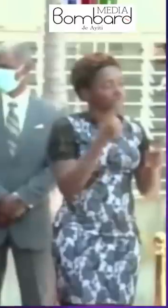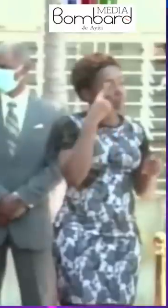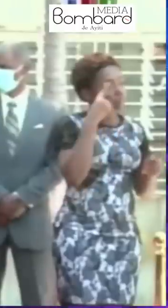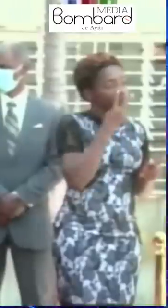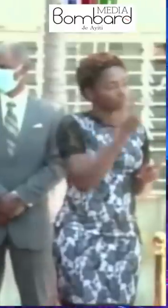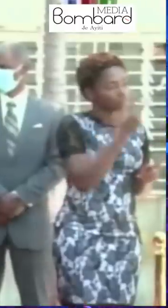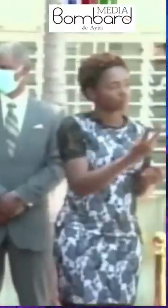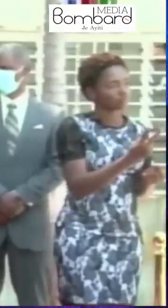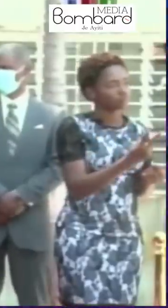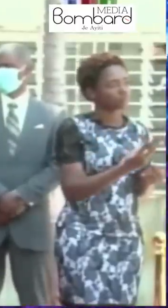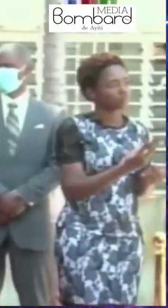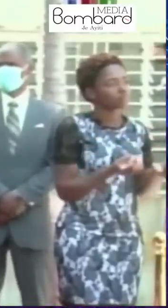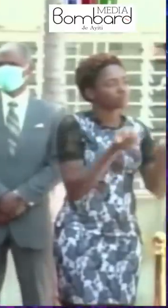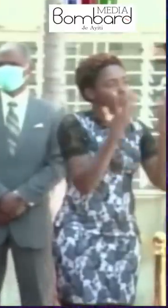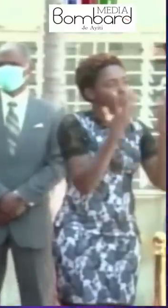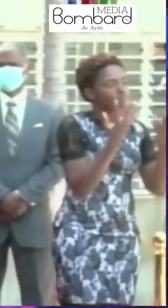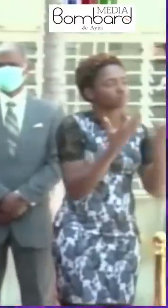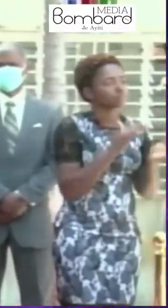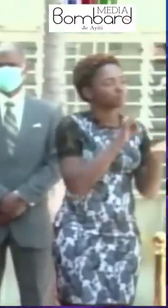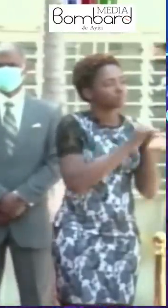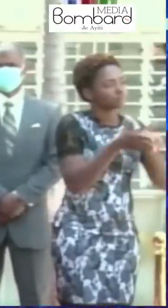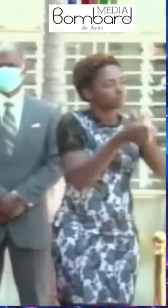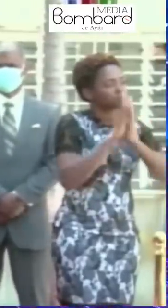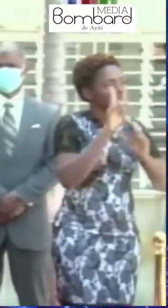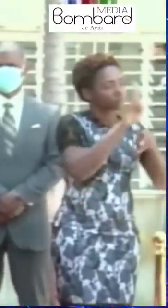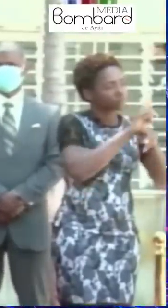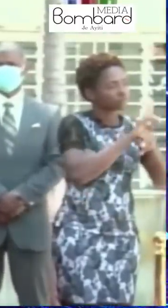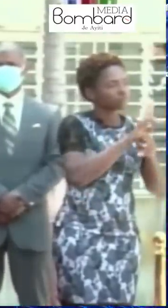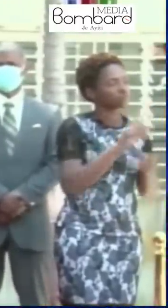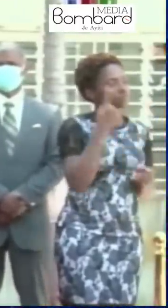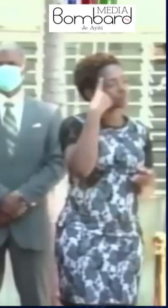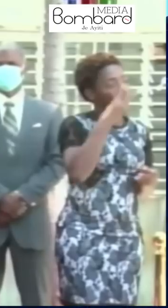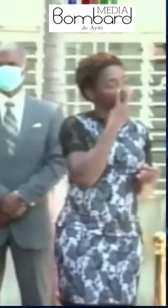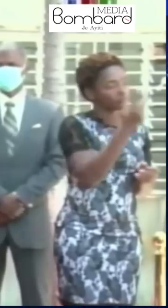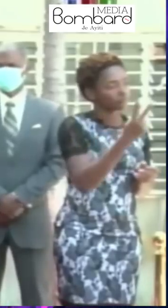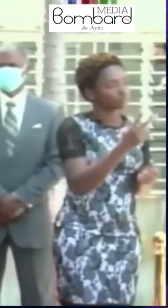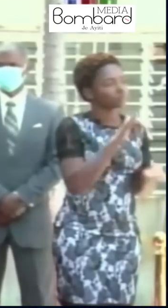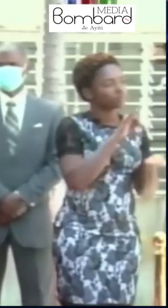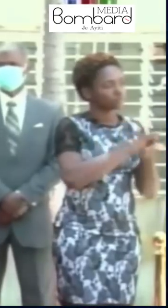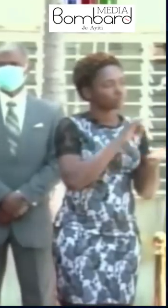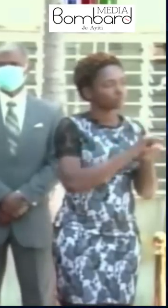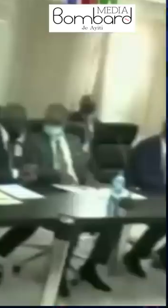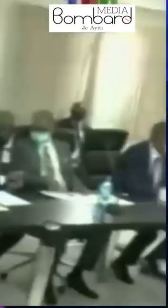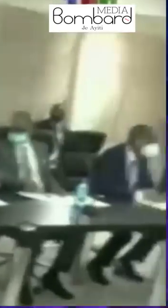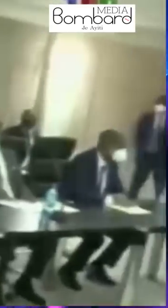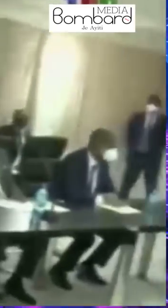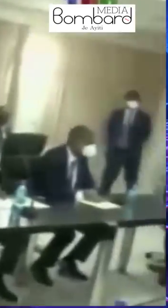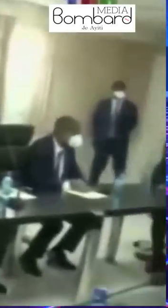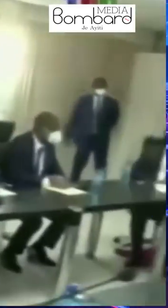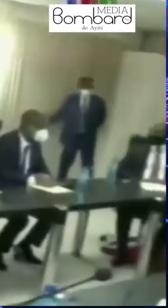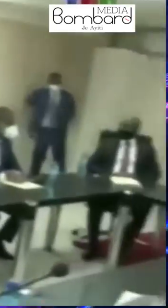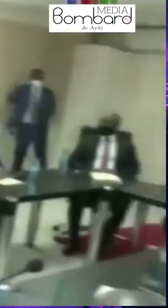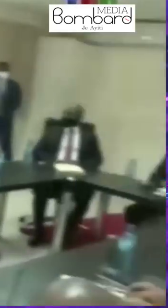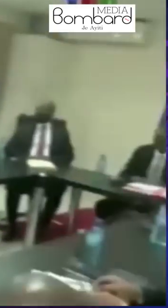pour nous voir quantité de munitions qu'ils ont commandé avec l'utilisation, pour nous garder est-ce que ça est soutenable.